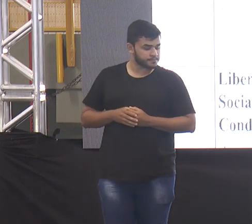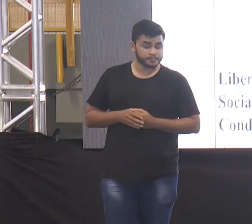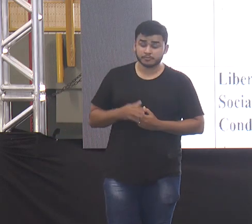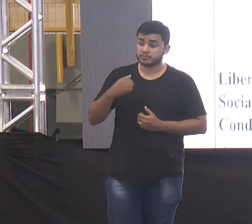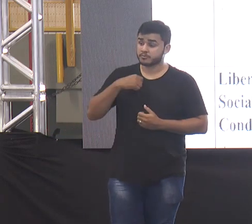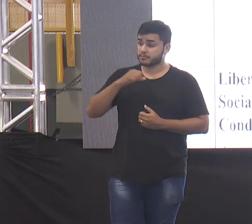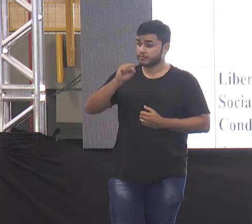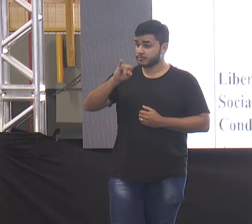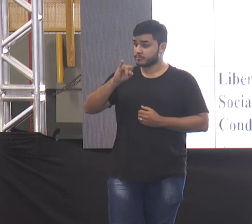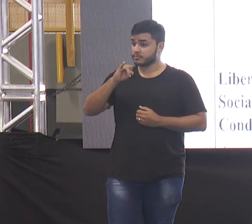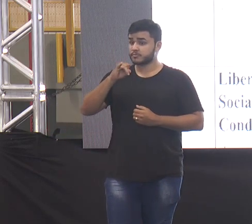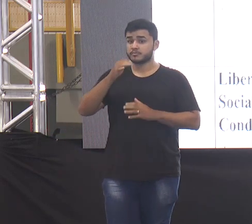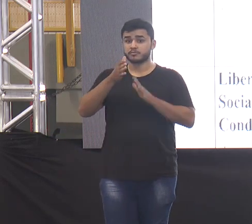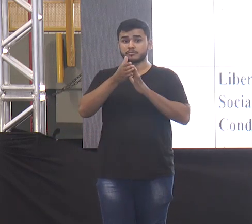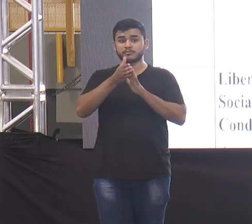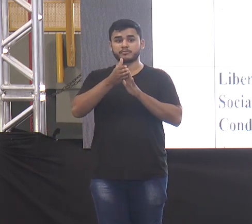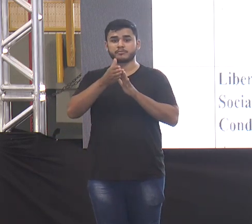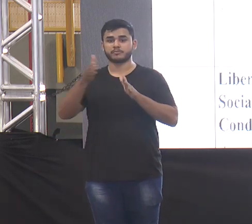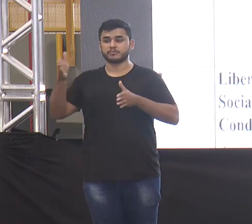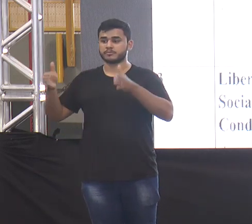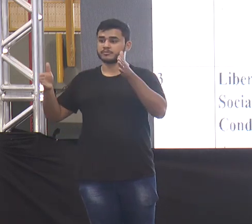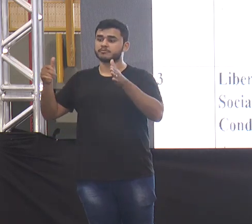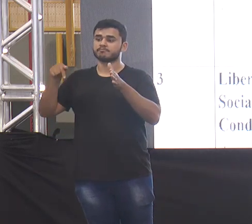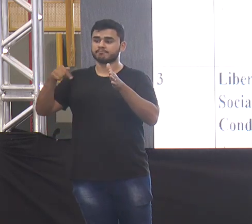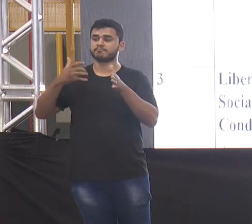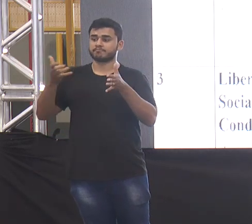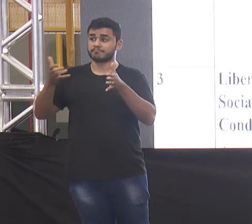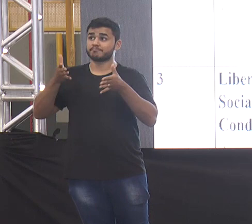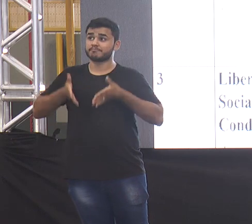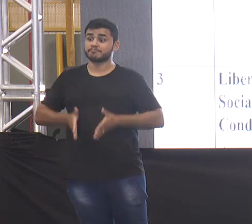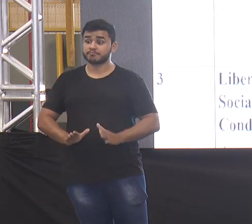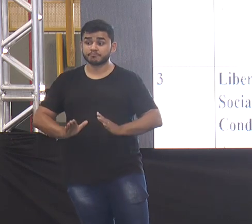Se eu fosse nascer no romantismo, eu queria ter nascido na terceira geração.